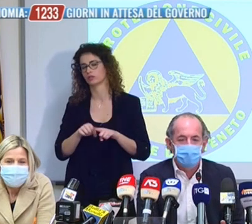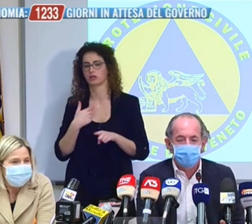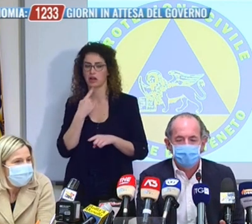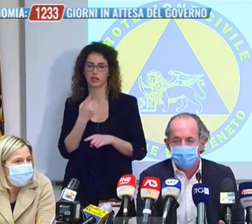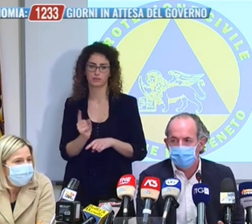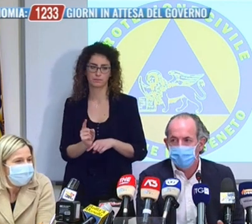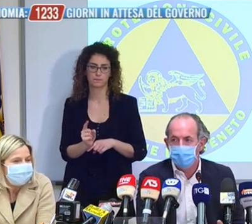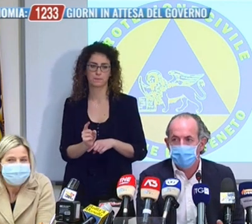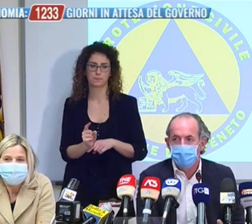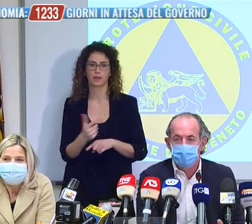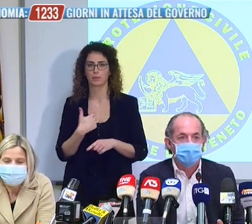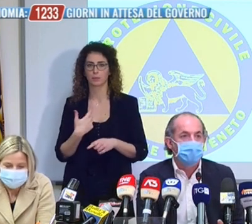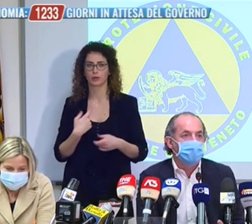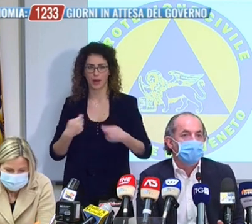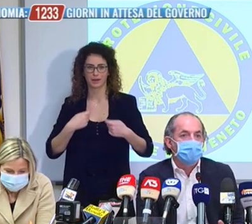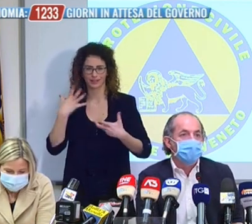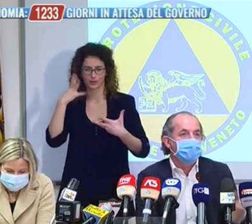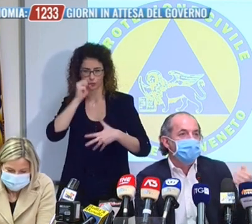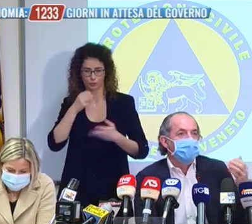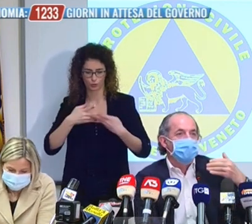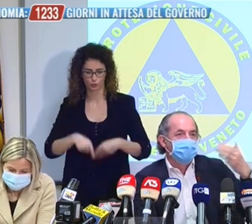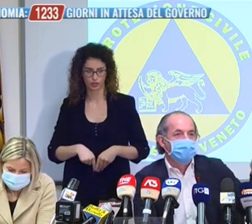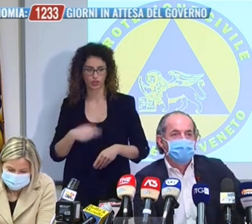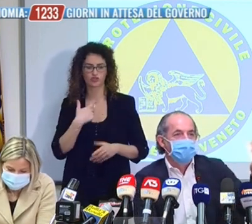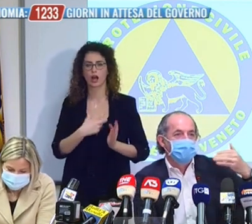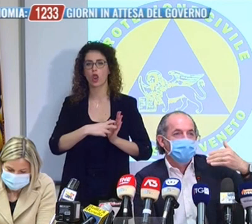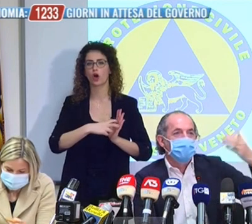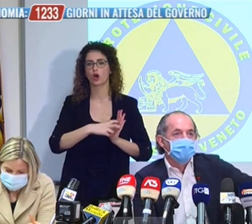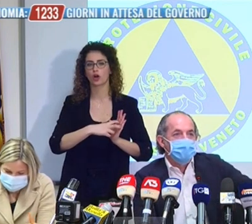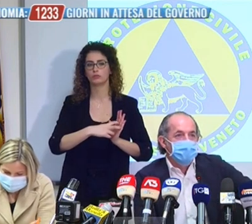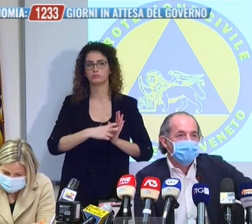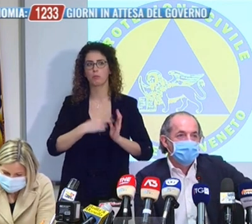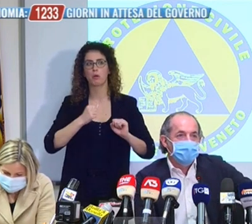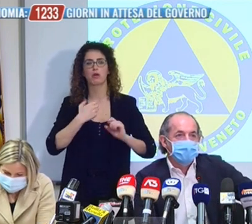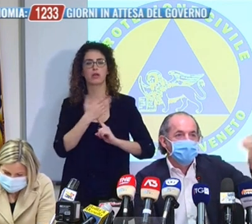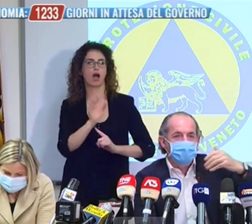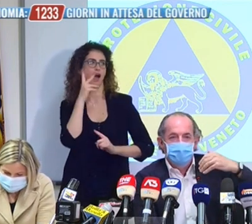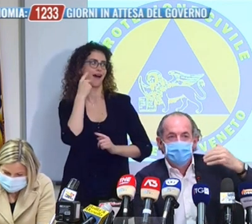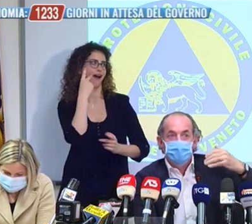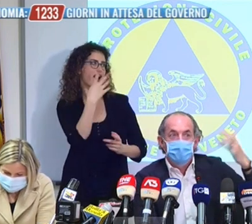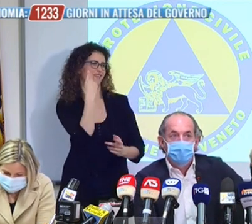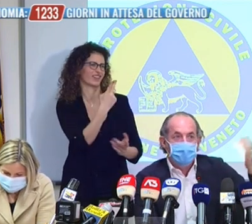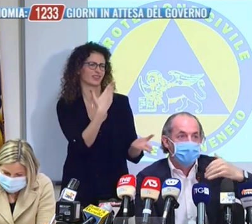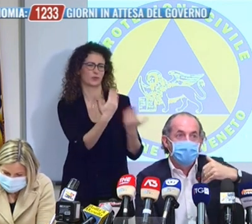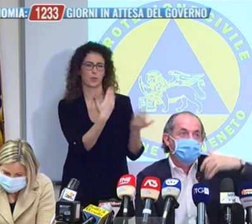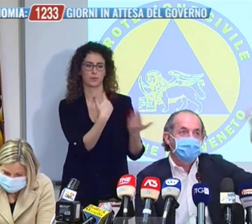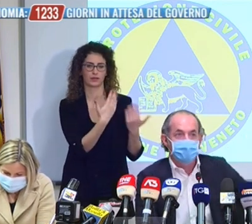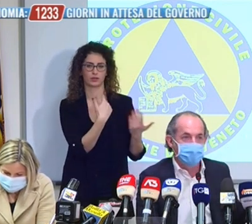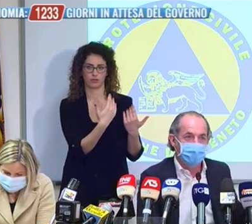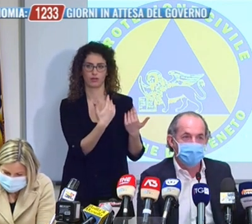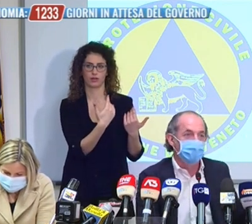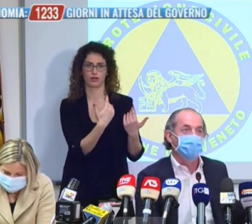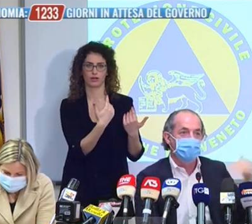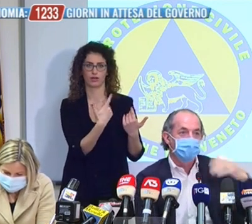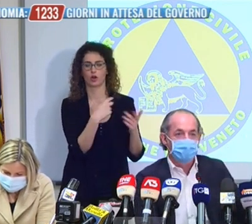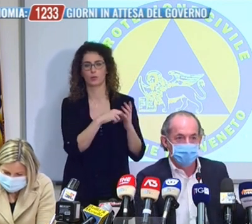perché nel marketing si studia anche, no? Ci sono dei loghi che noi riteniamo riconoscibilissimi, pensate, ci sono dei loghi a livello